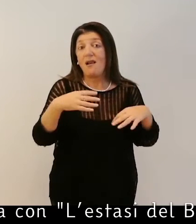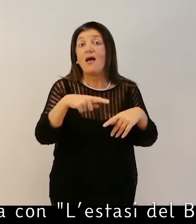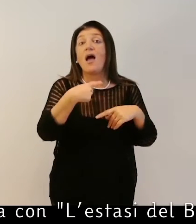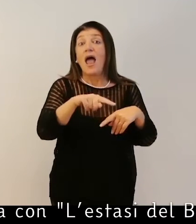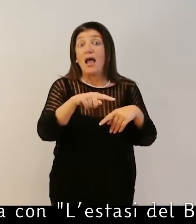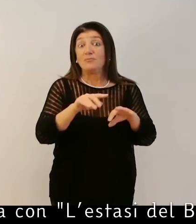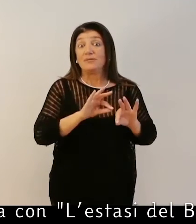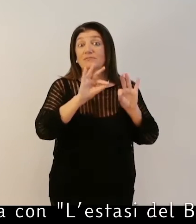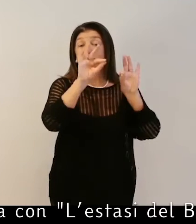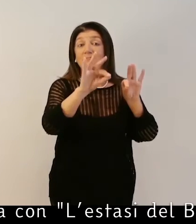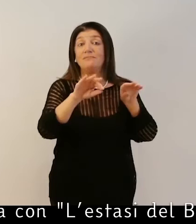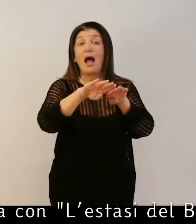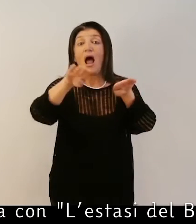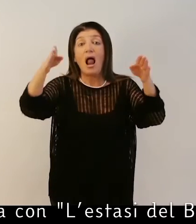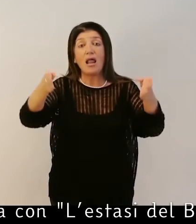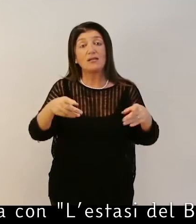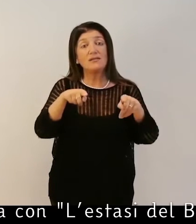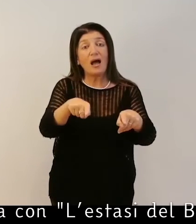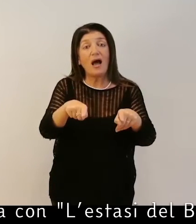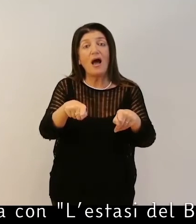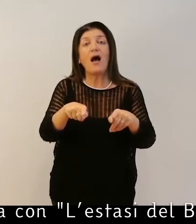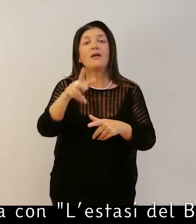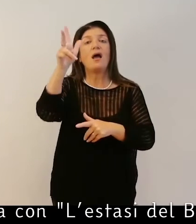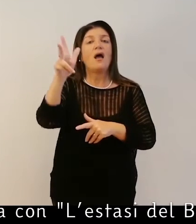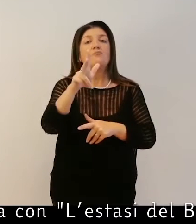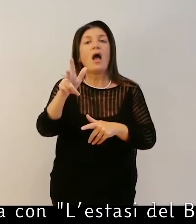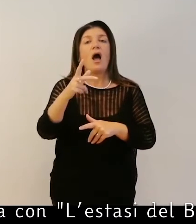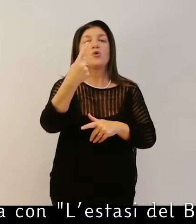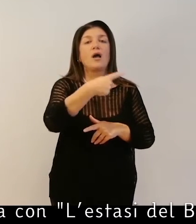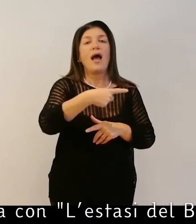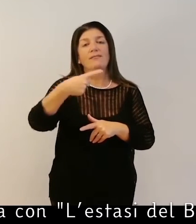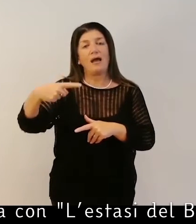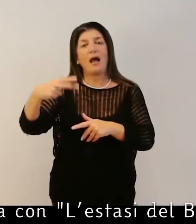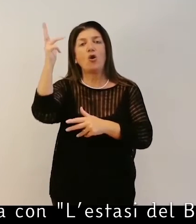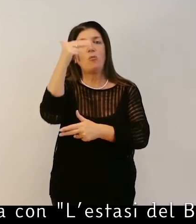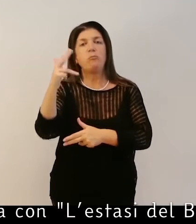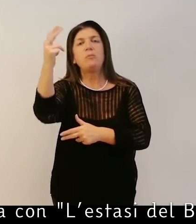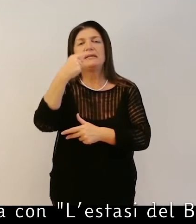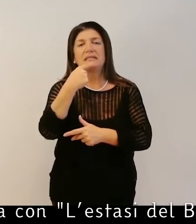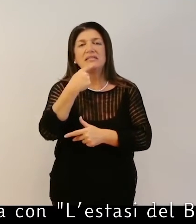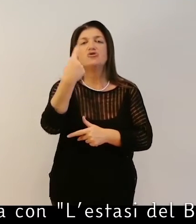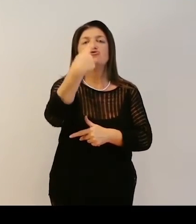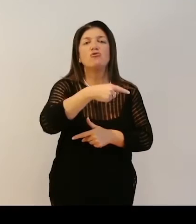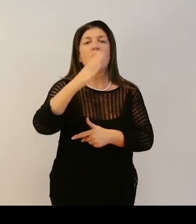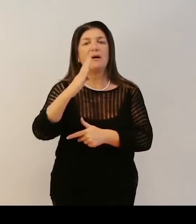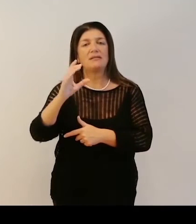Sull'altare la pala con l'estasi del Beato Gaetano di Giovan Battista Crespi, detto il